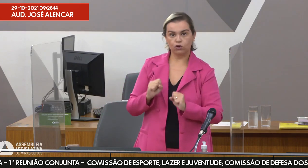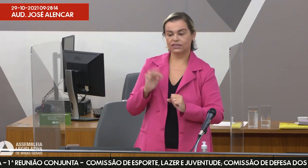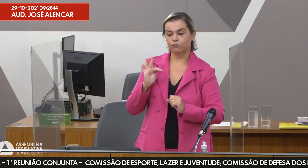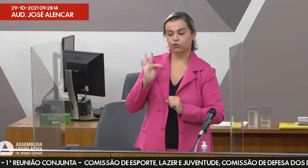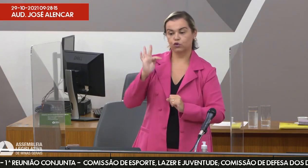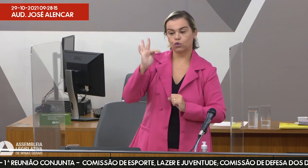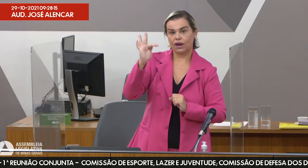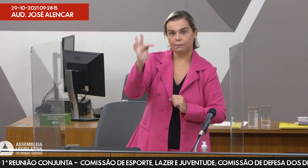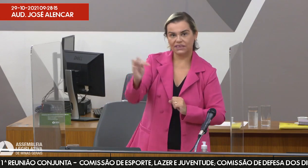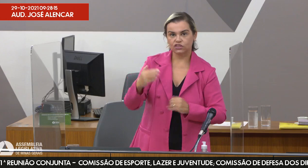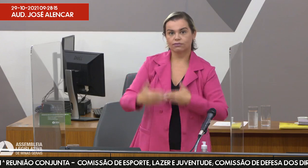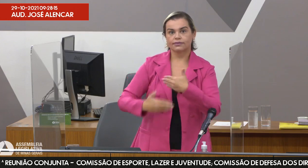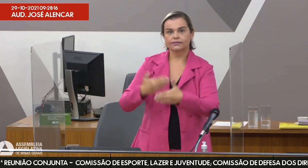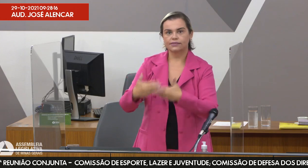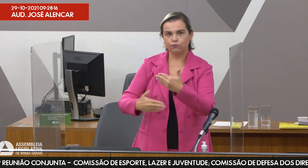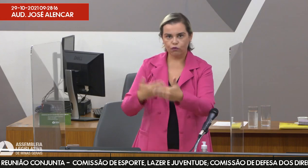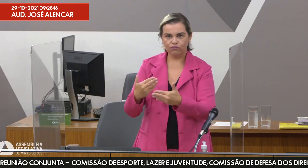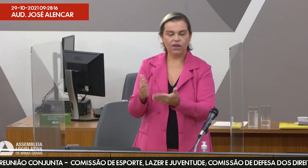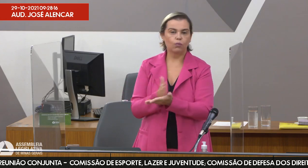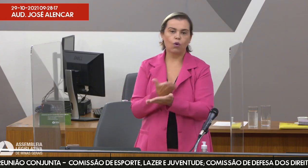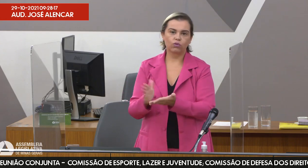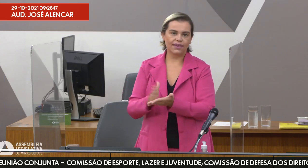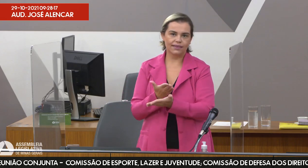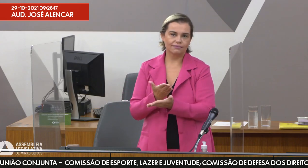que as pessoas com doenças raras,